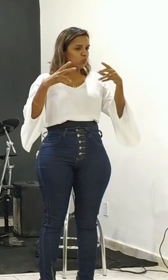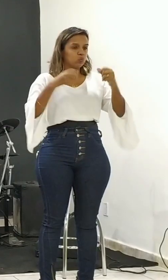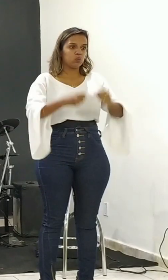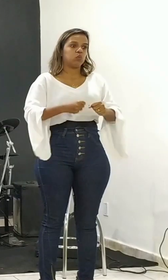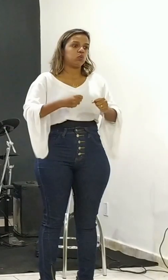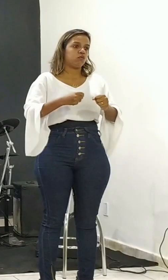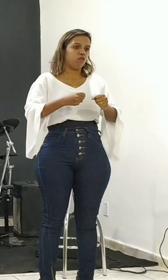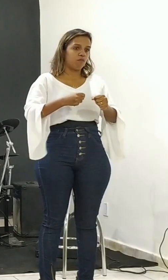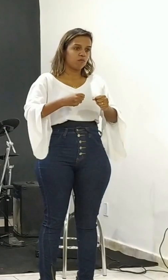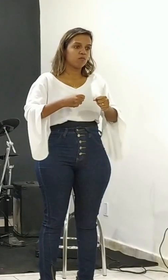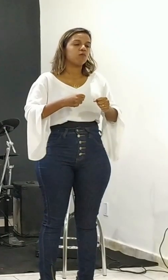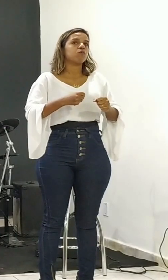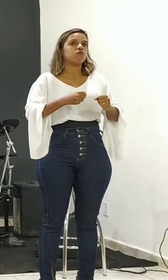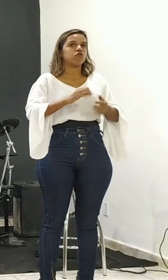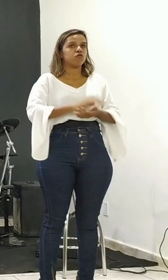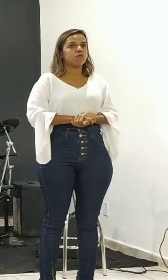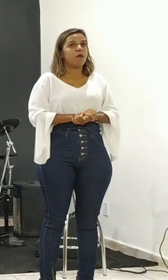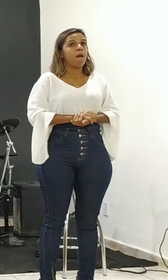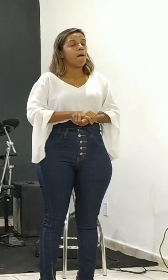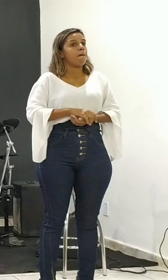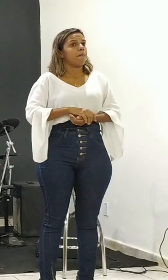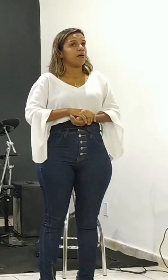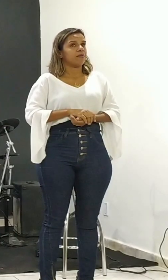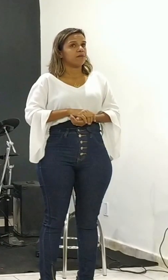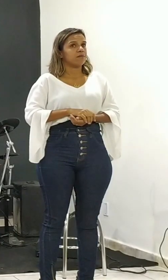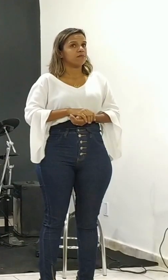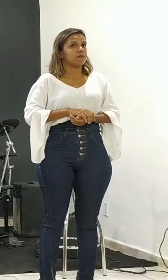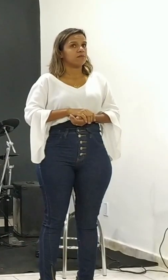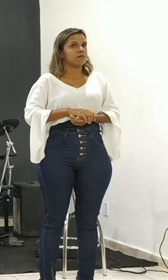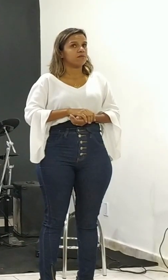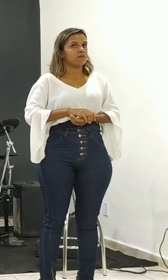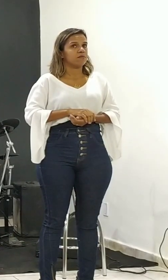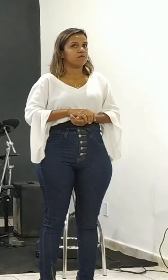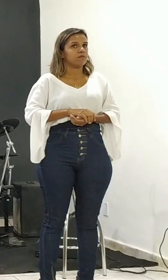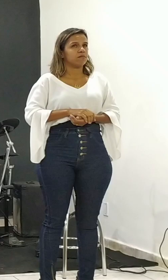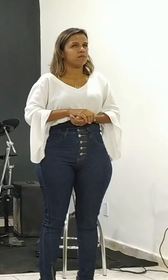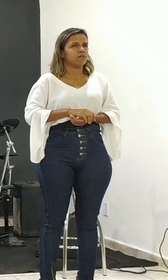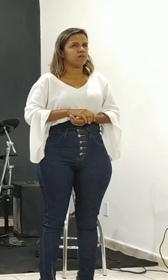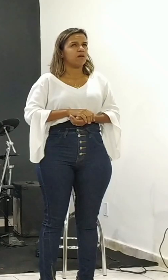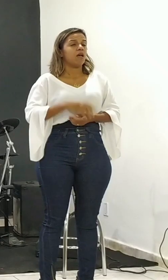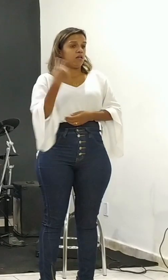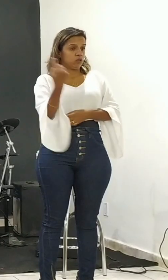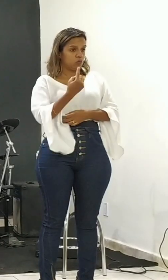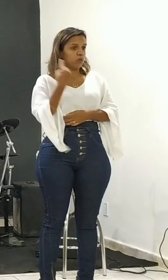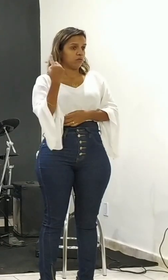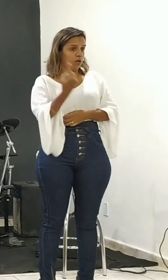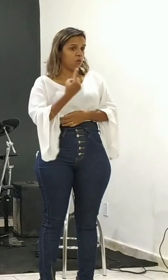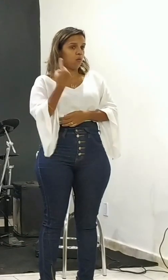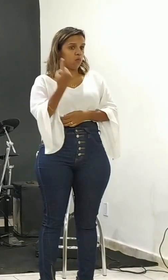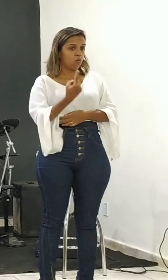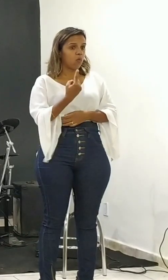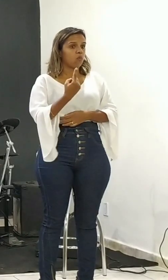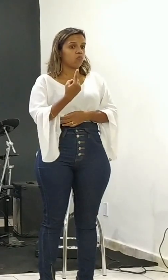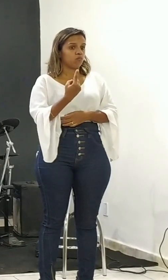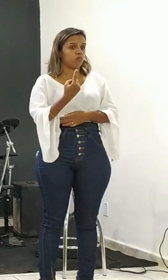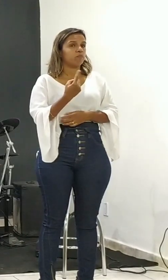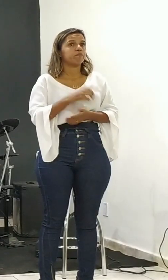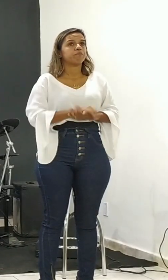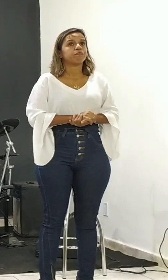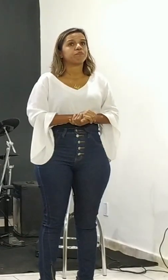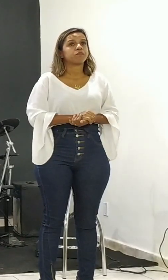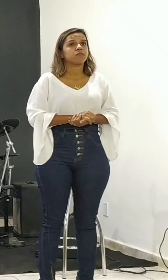o que fomos programados para ser ao longo das eras. A solidão é um